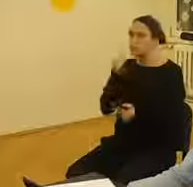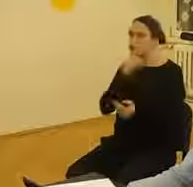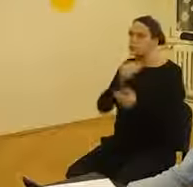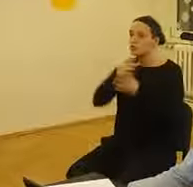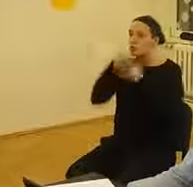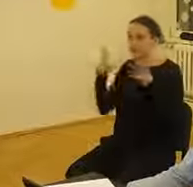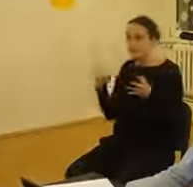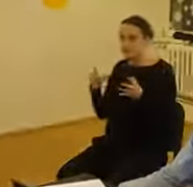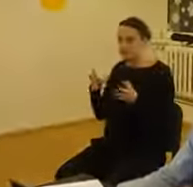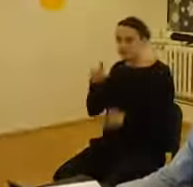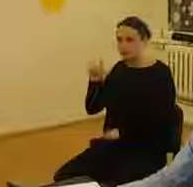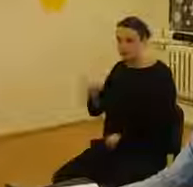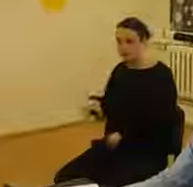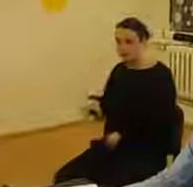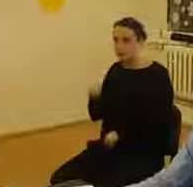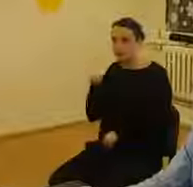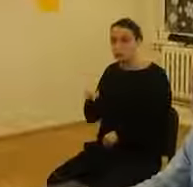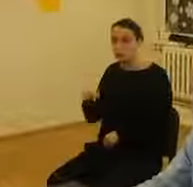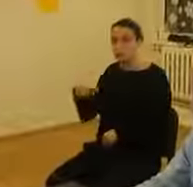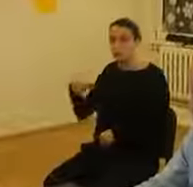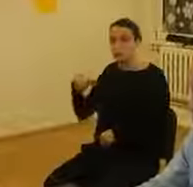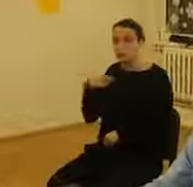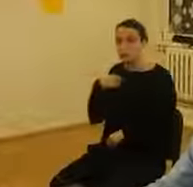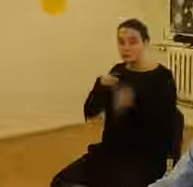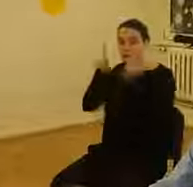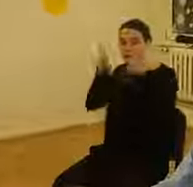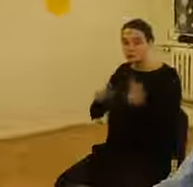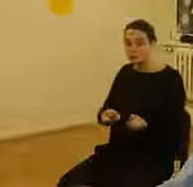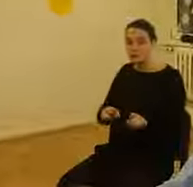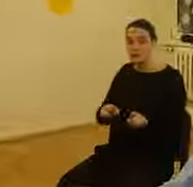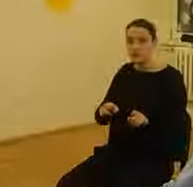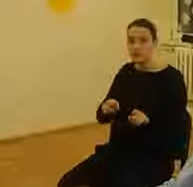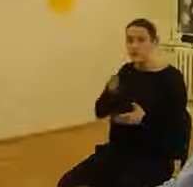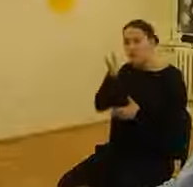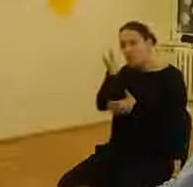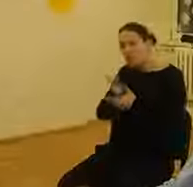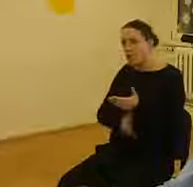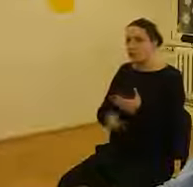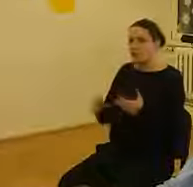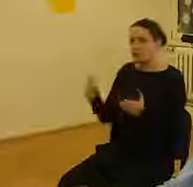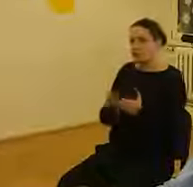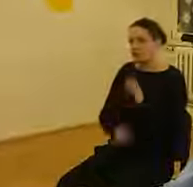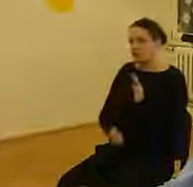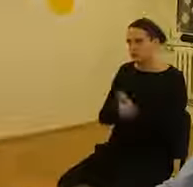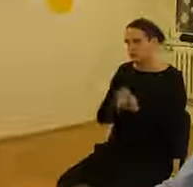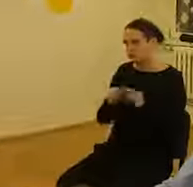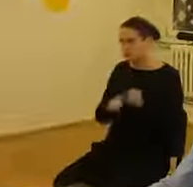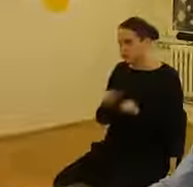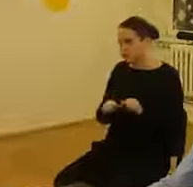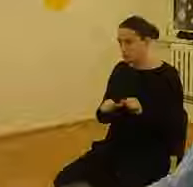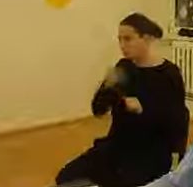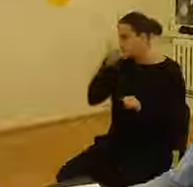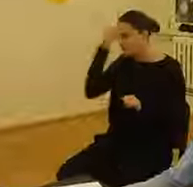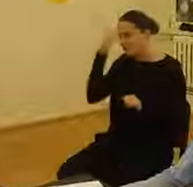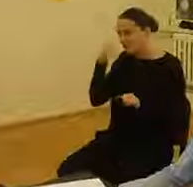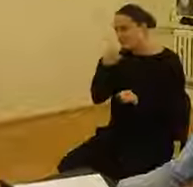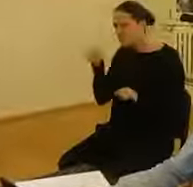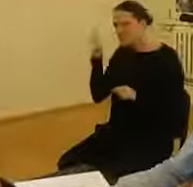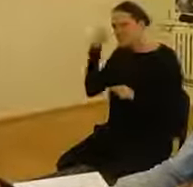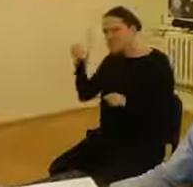Wielkie, to ona miała jakby swój początek w połowie 2016 roku. Nie wiem, czy Państwo pamiętacie, na